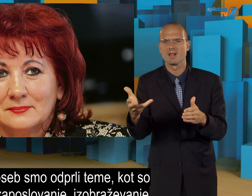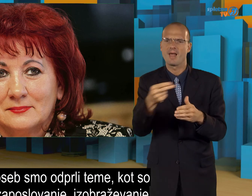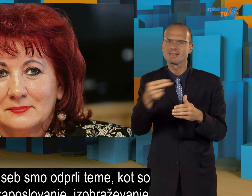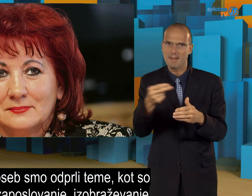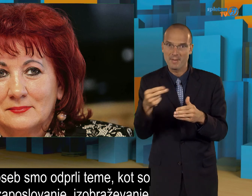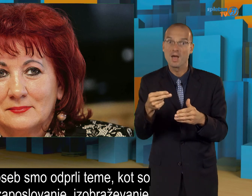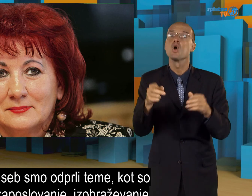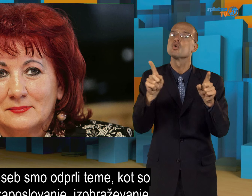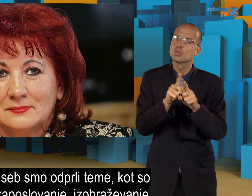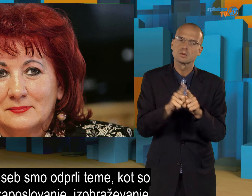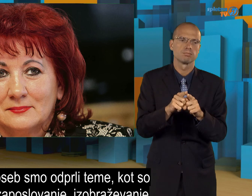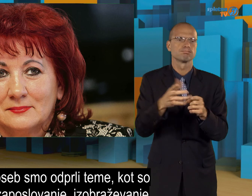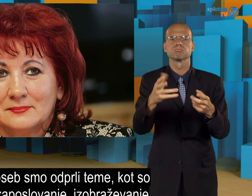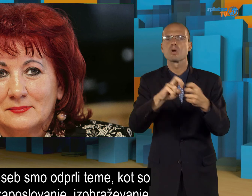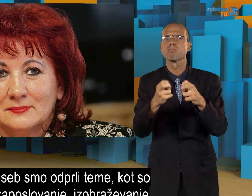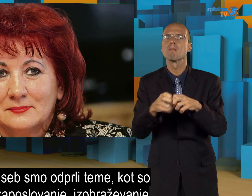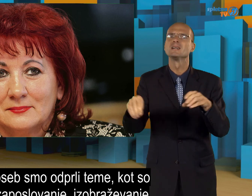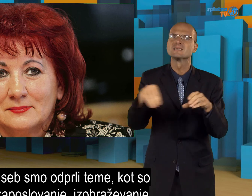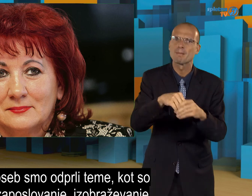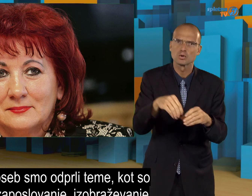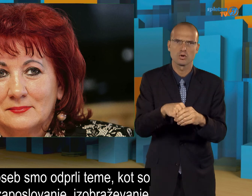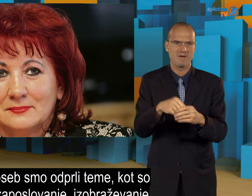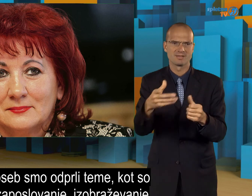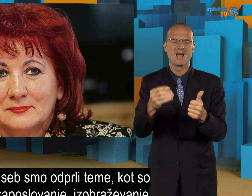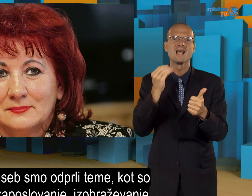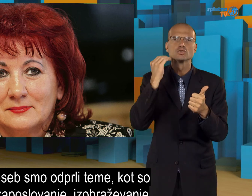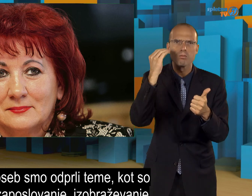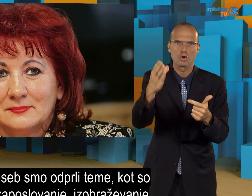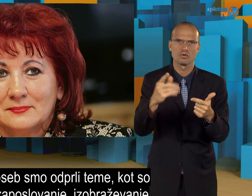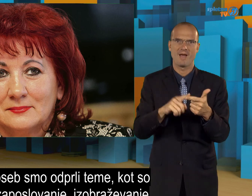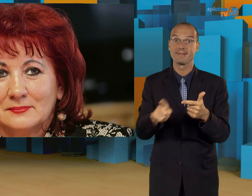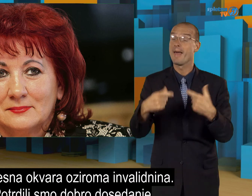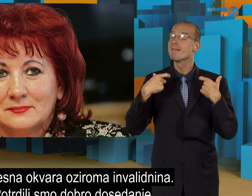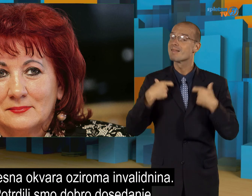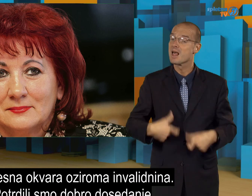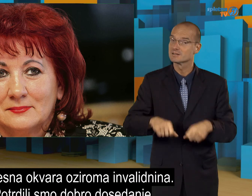zaposlovanje, izobraževanje in telesna okvara oziroma invalidnina.